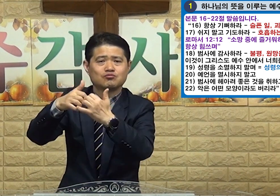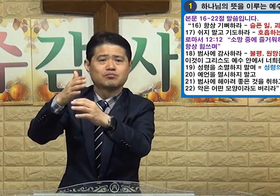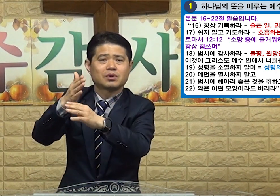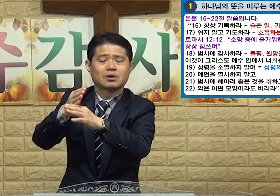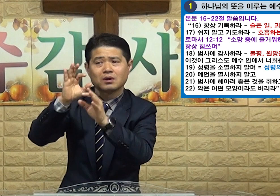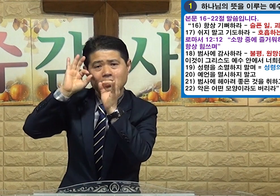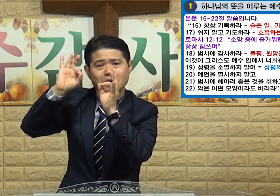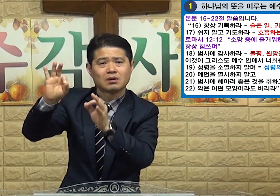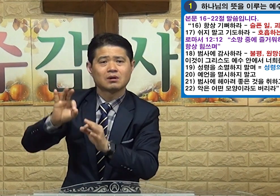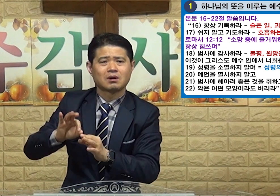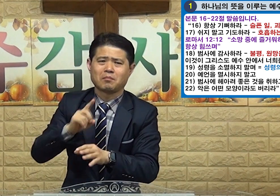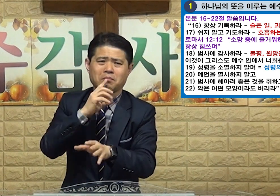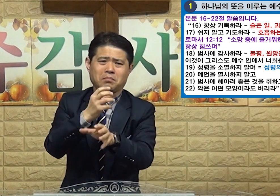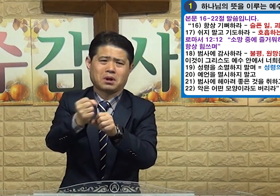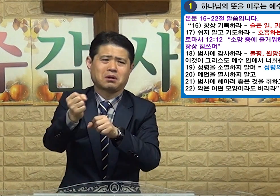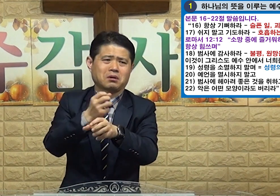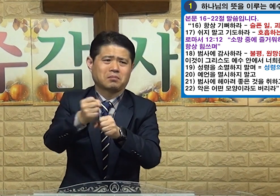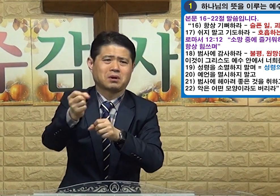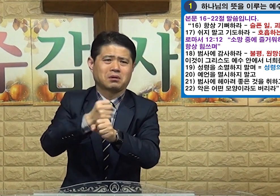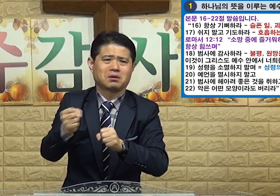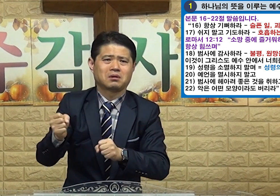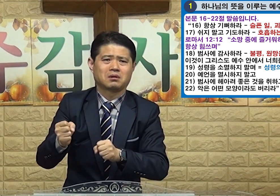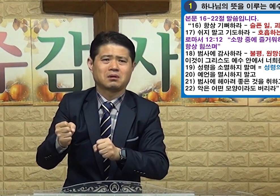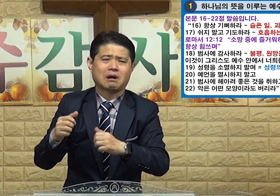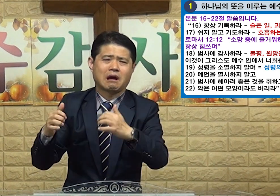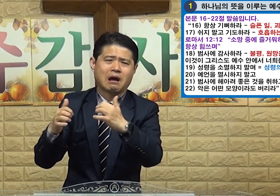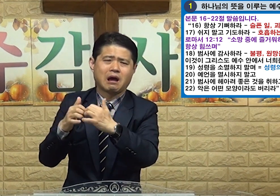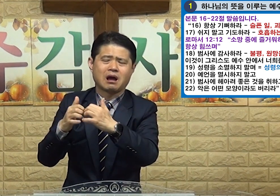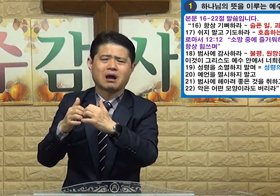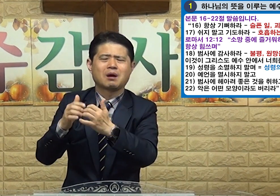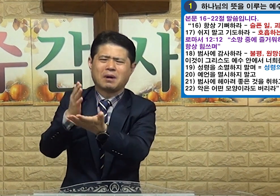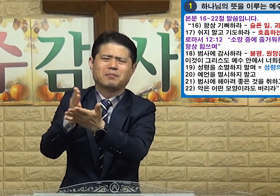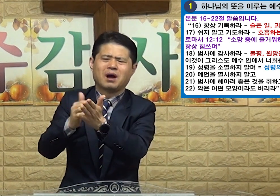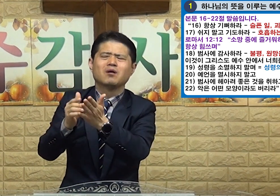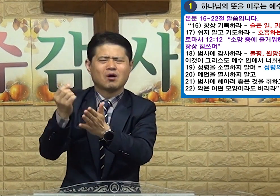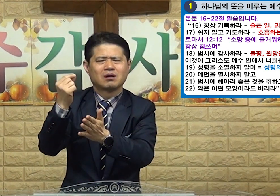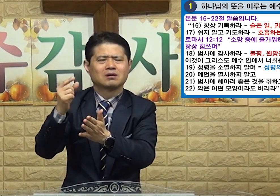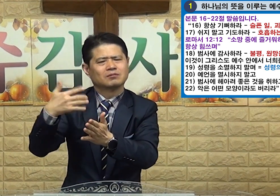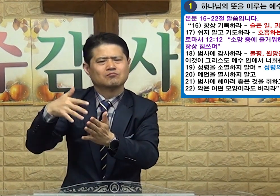지금 예루살렘과 팔레스타인이 전쟁을 일삼고 있는데